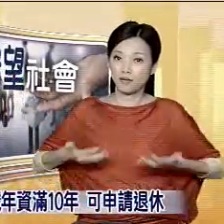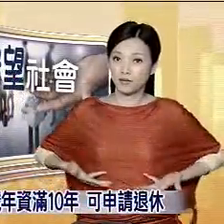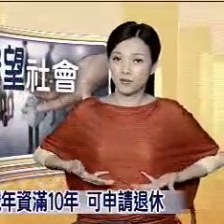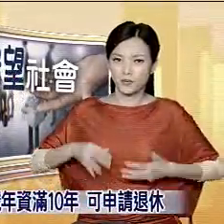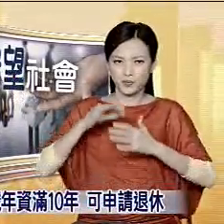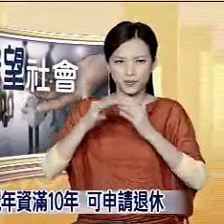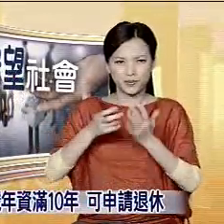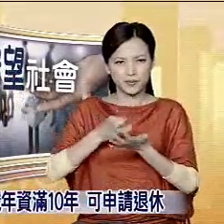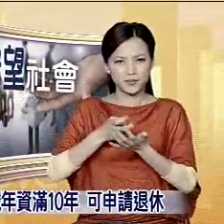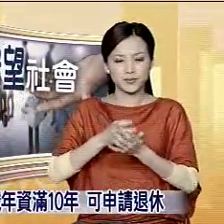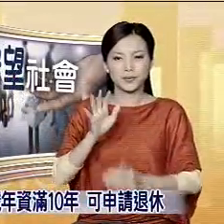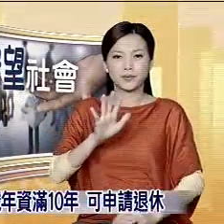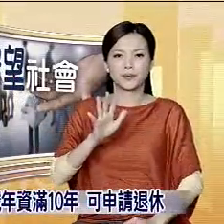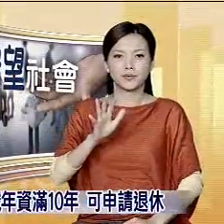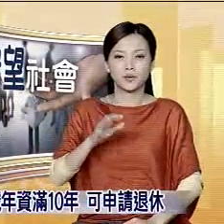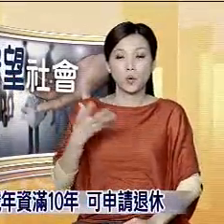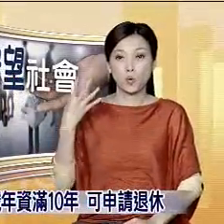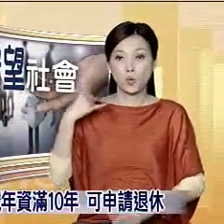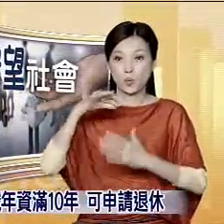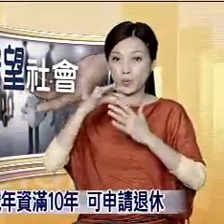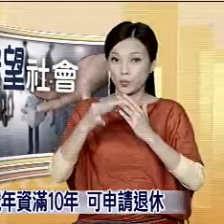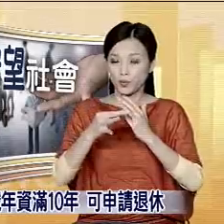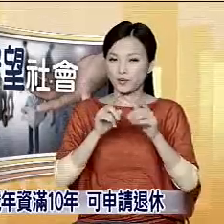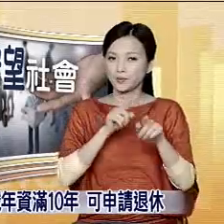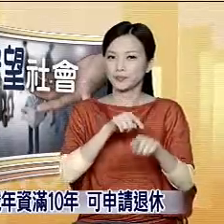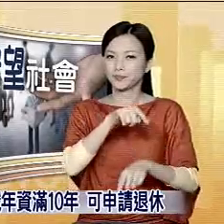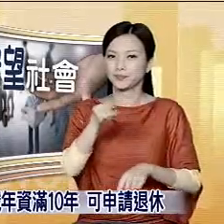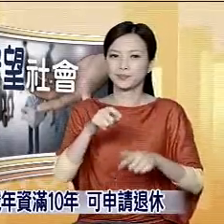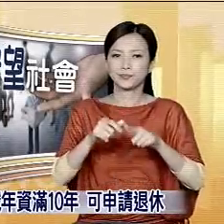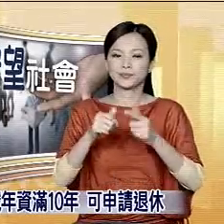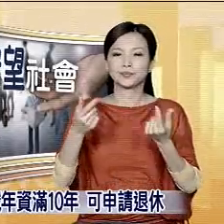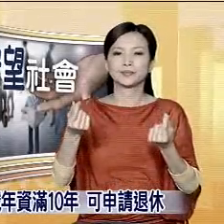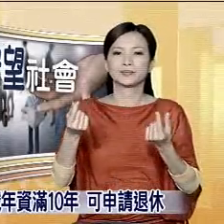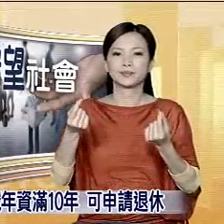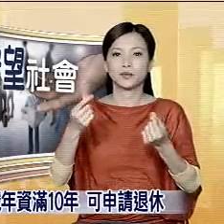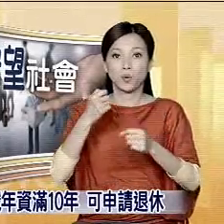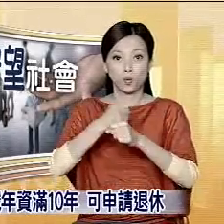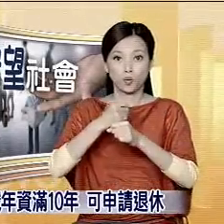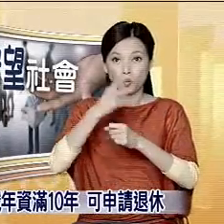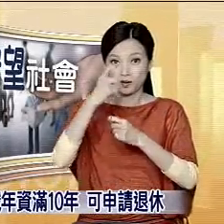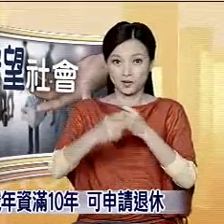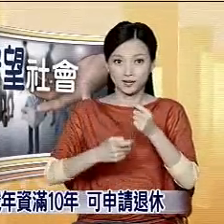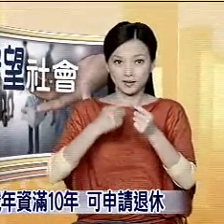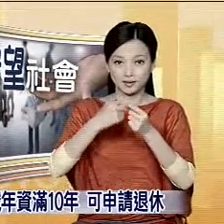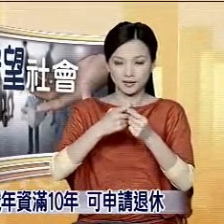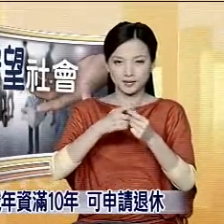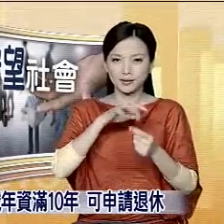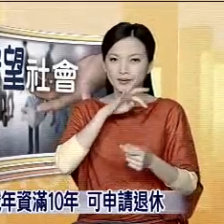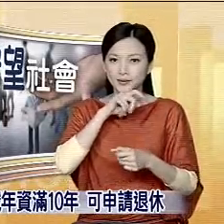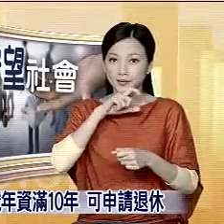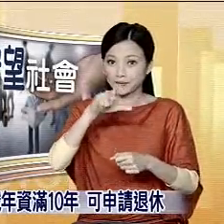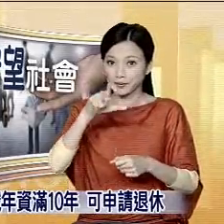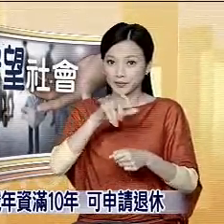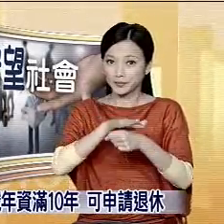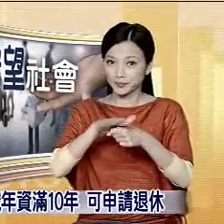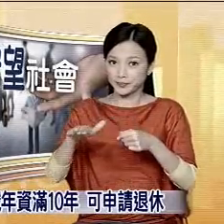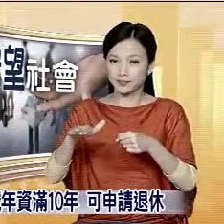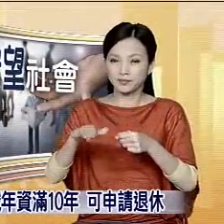用旧制的劳工只要在同一家公司工作十年以上，年满60岁就可以申请退